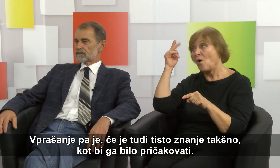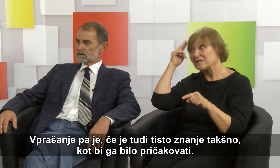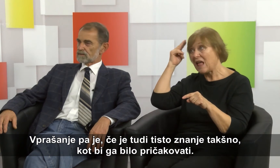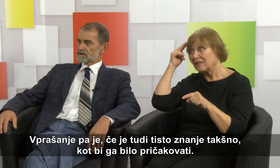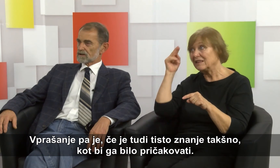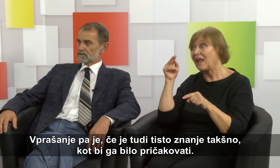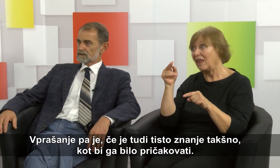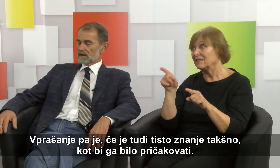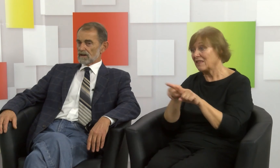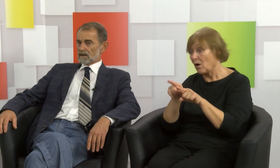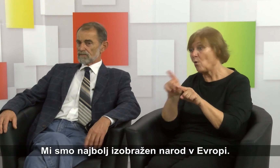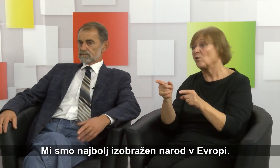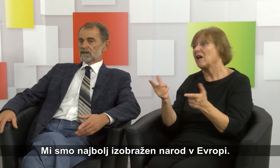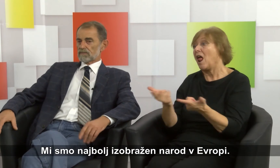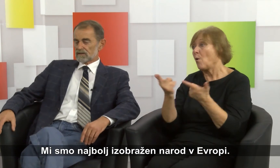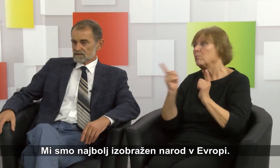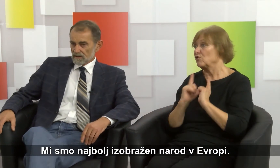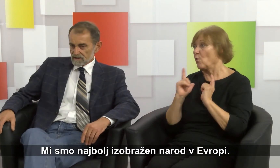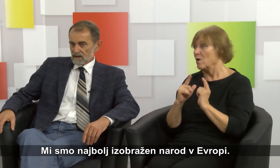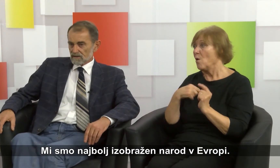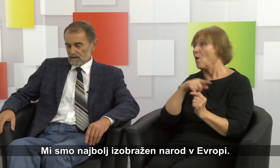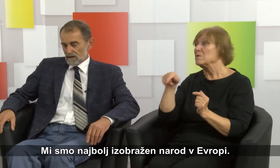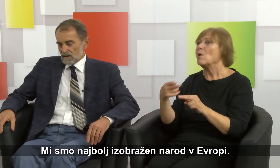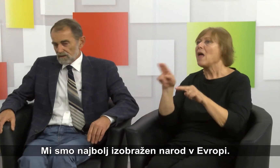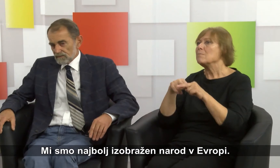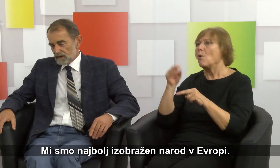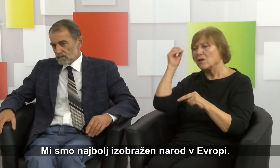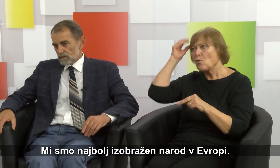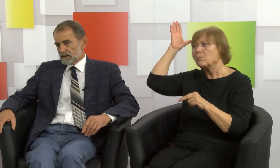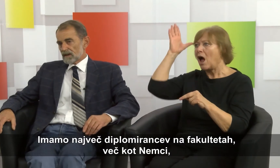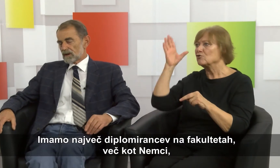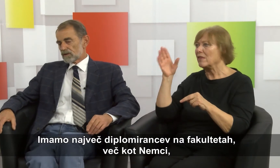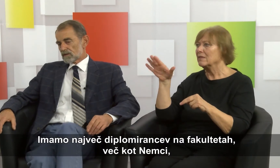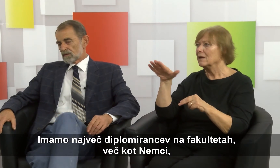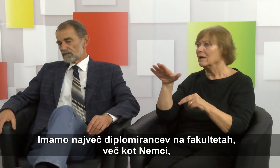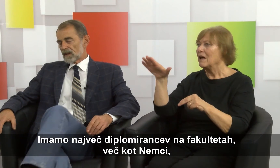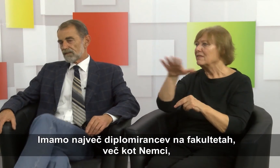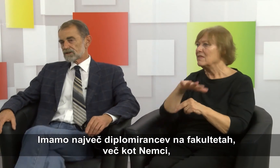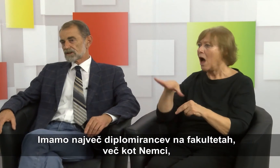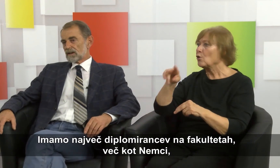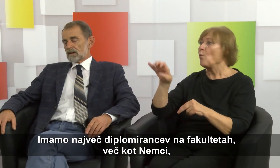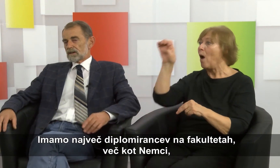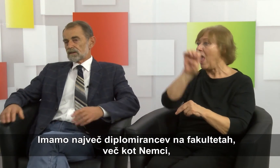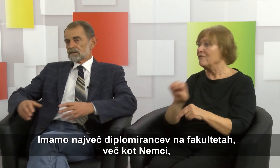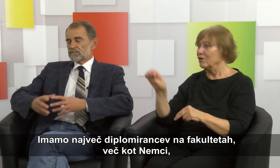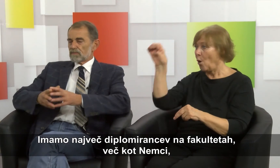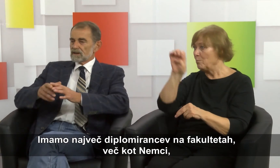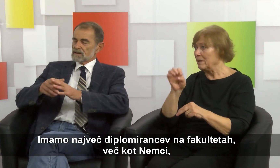bilo pričakovati. Mi smo najbolj izobražen narod v Evropi, ne, imamo največ diplomirancev